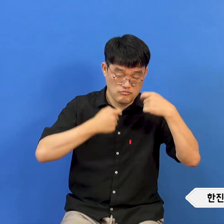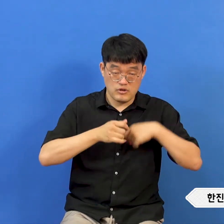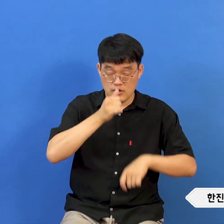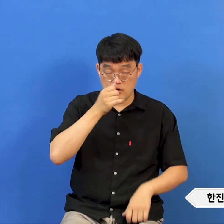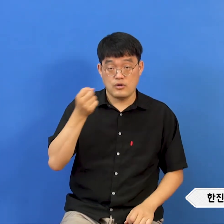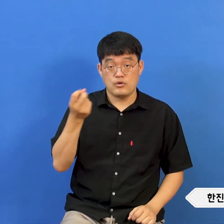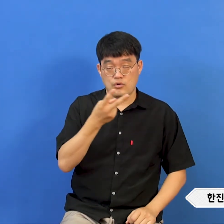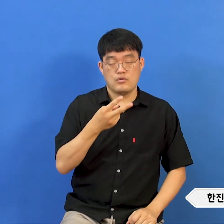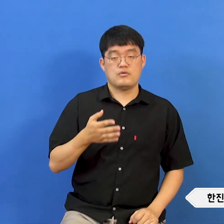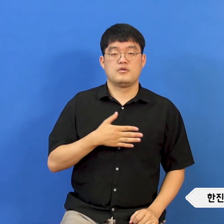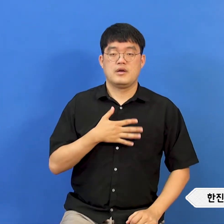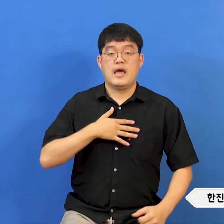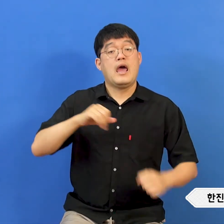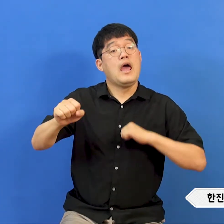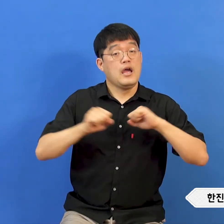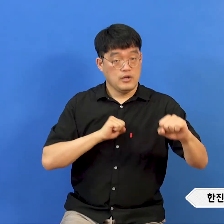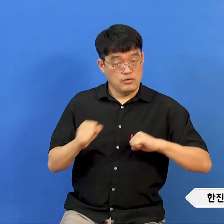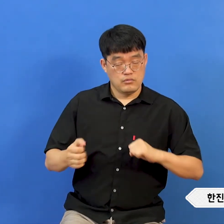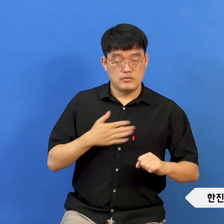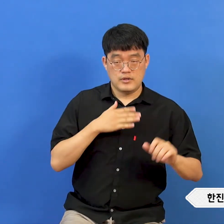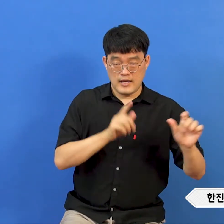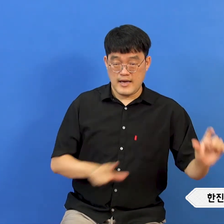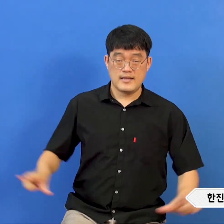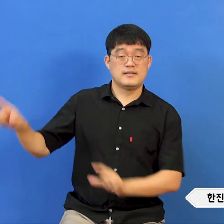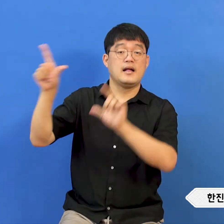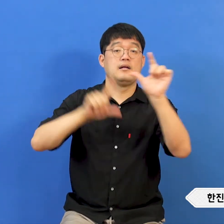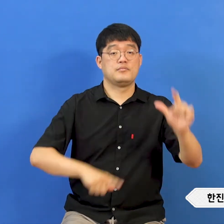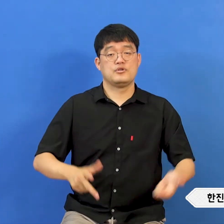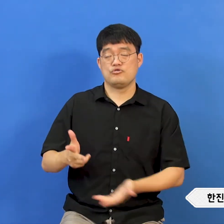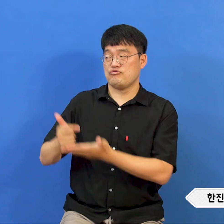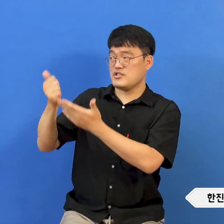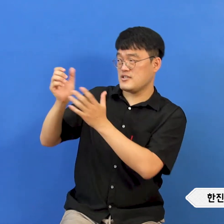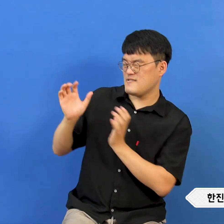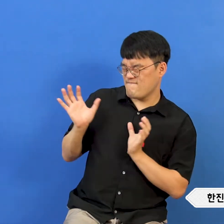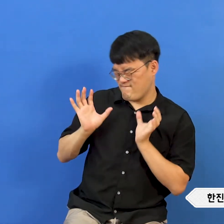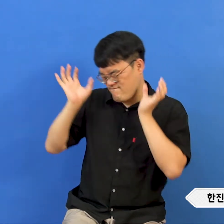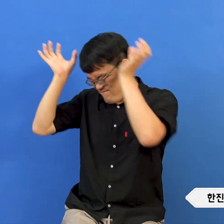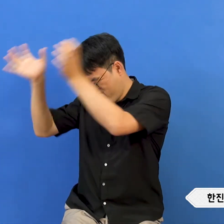그리고 의지적으로도 자신의 삶을 주님께 다 맡겼습니다.